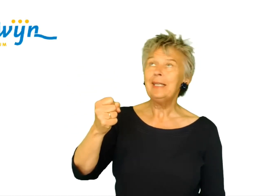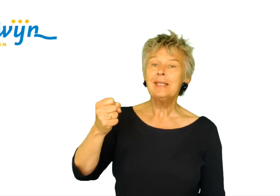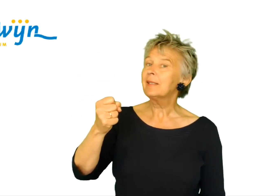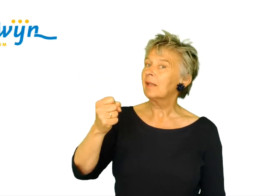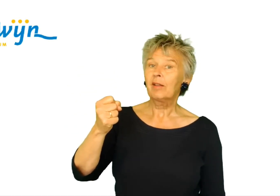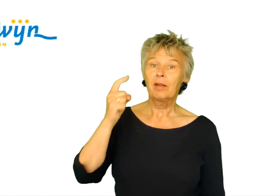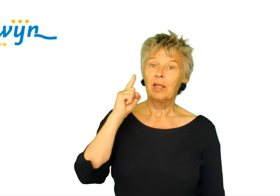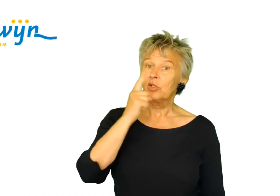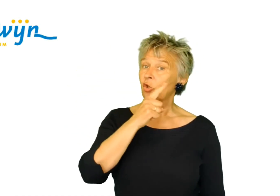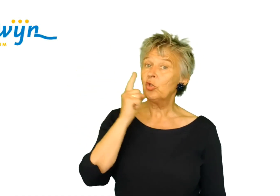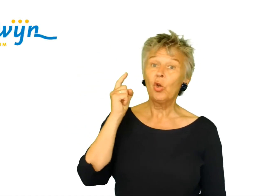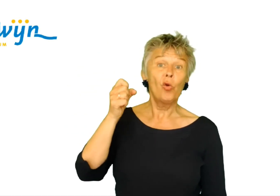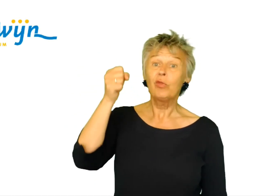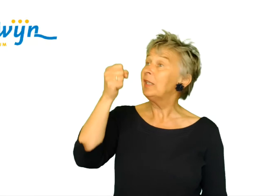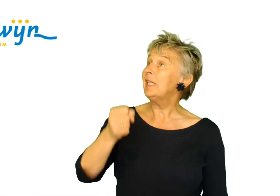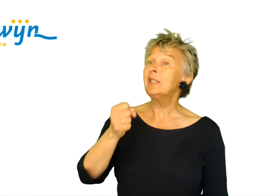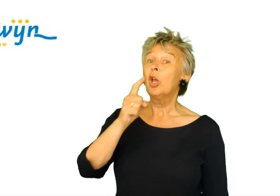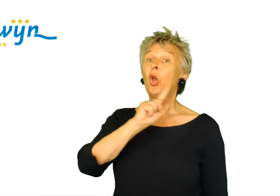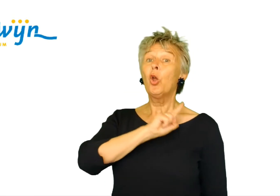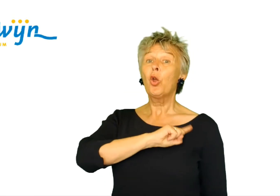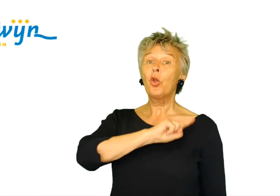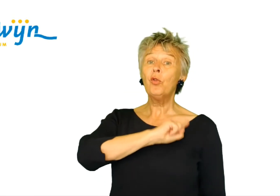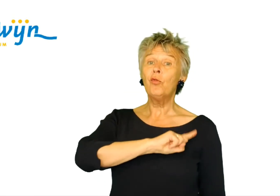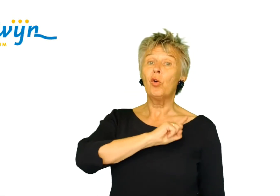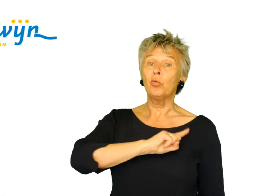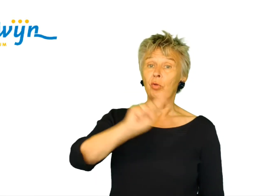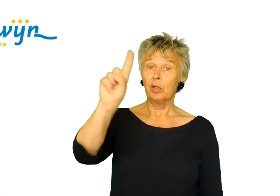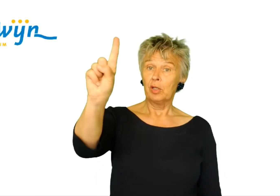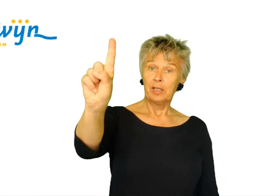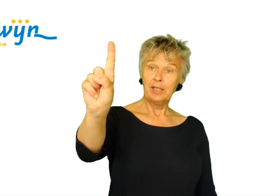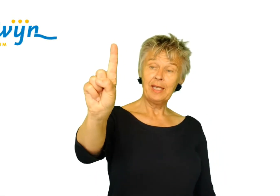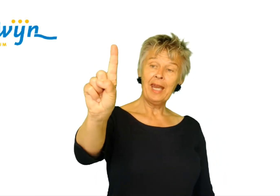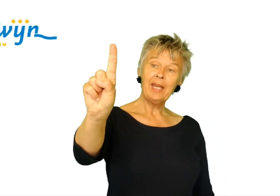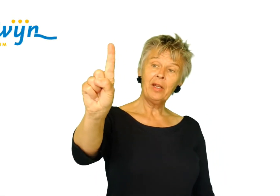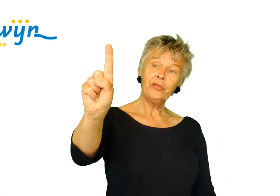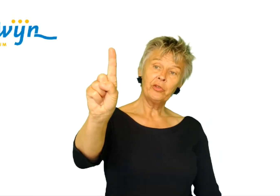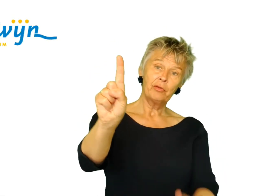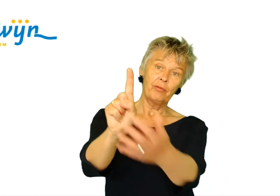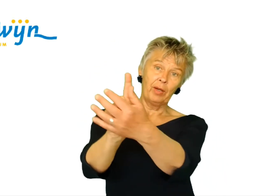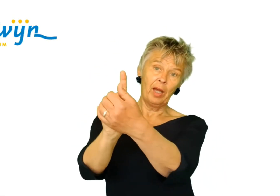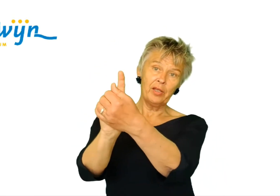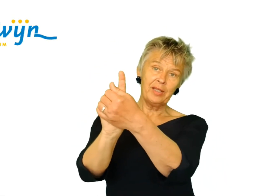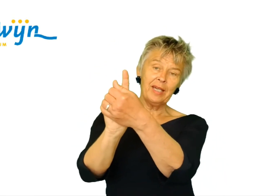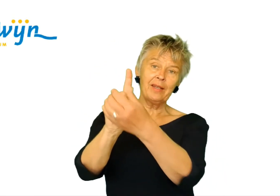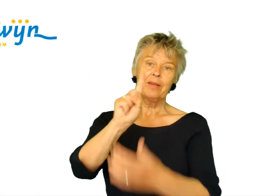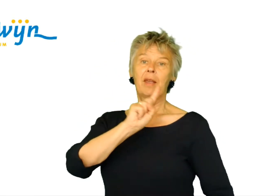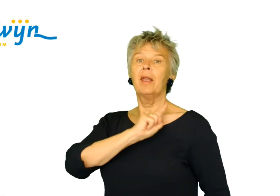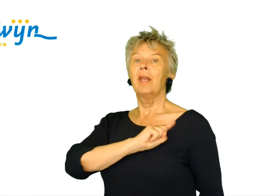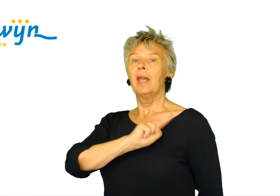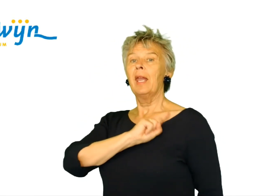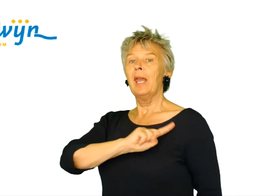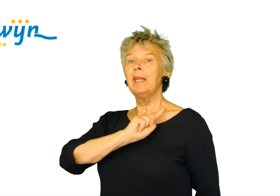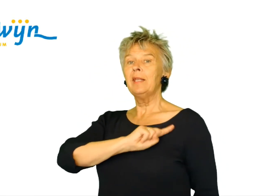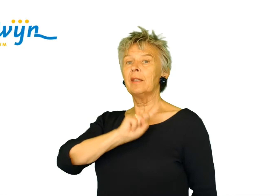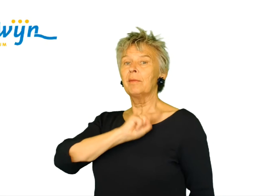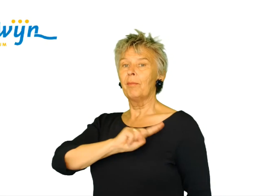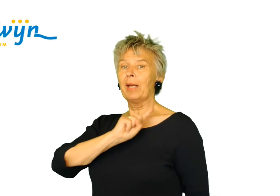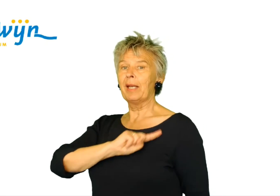niet. Je schudt je hoofd niet. Gewoon. Dus de ene hand, weer alles dicht. En je maakt